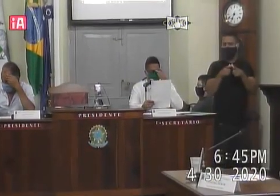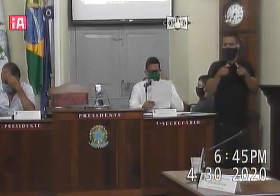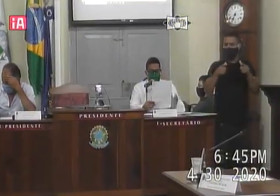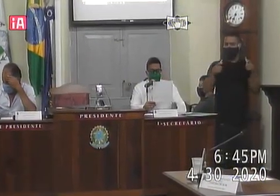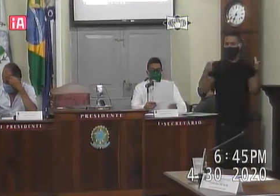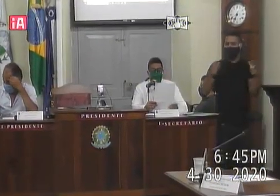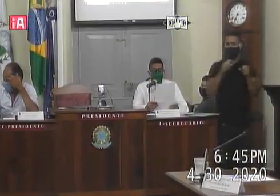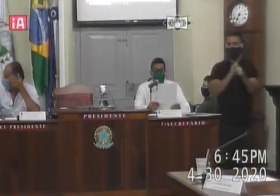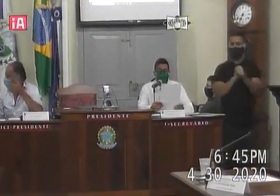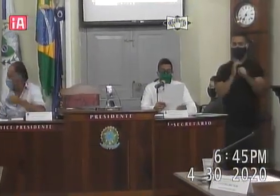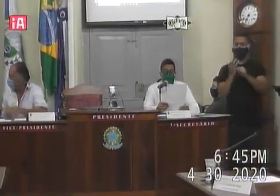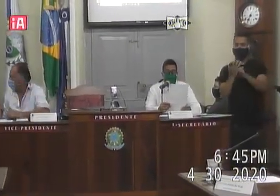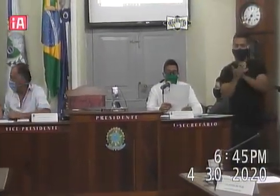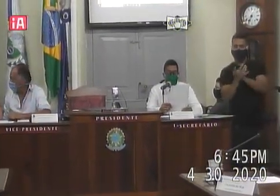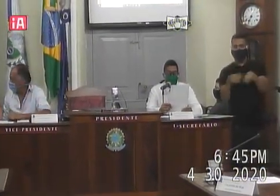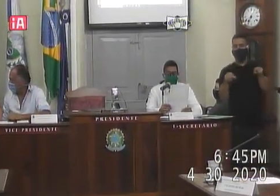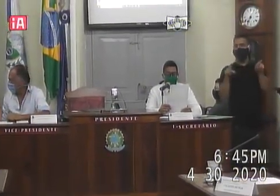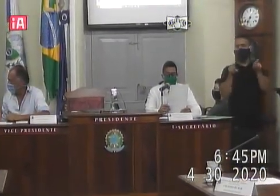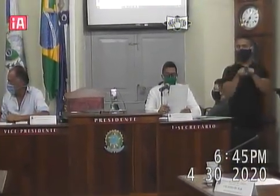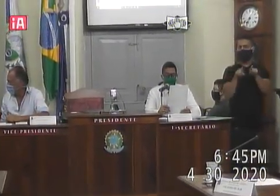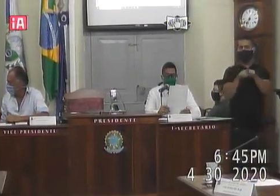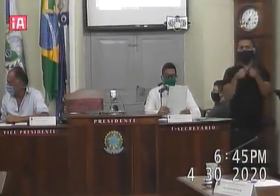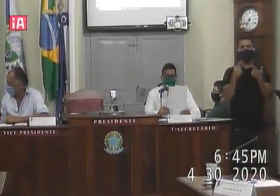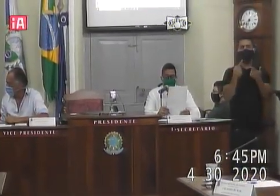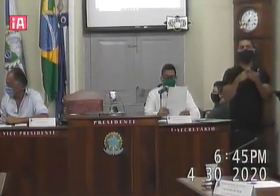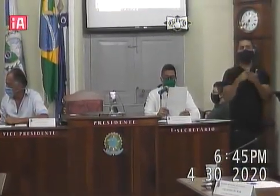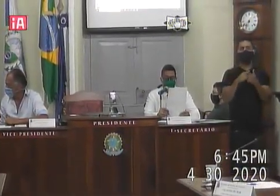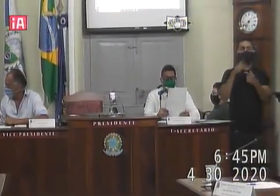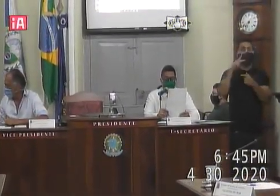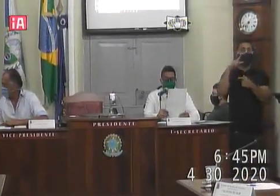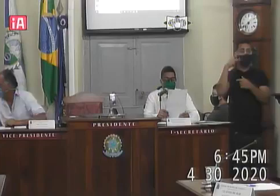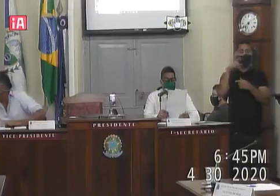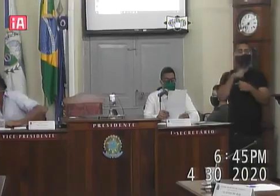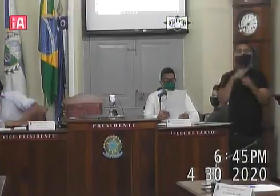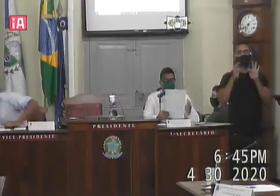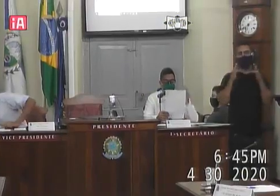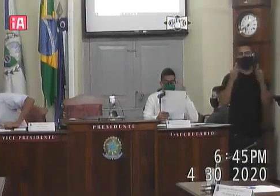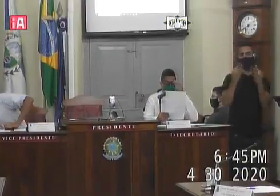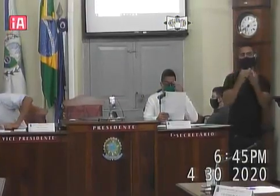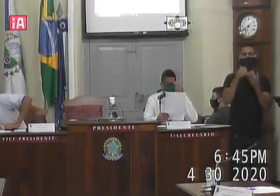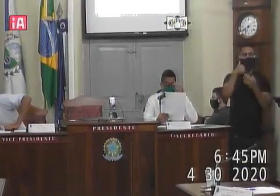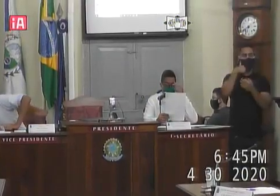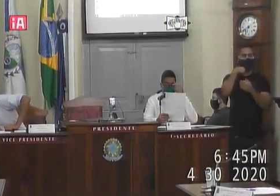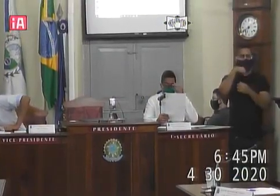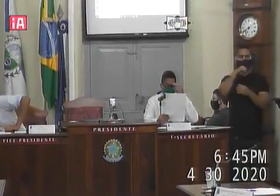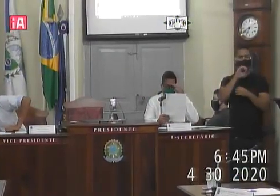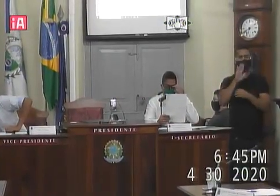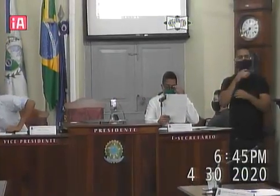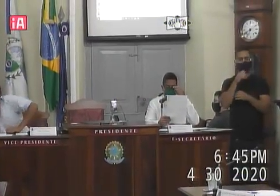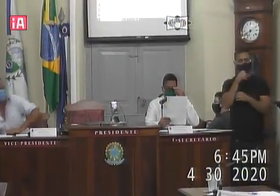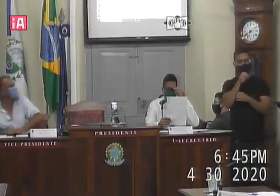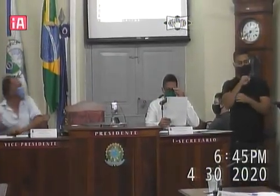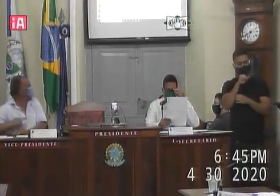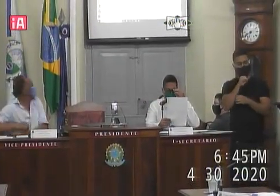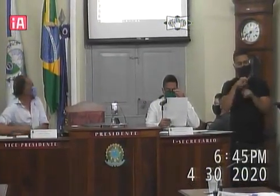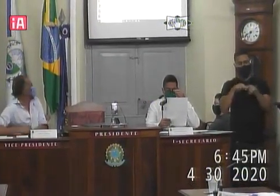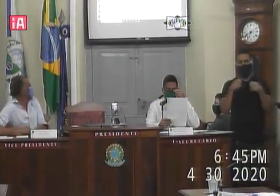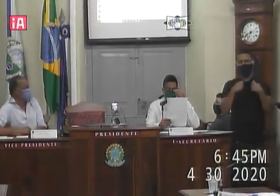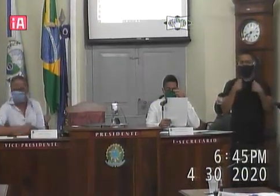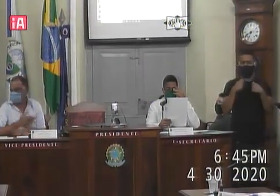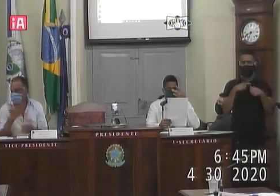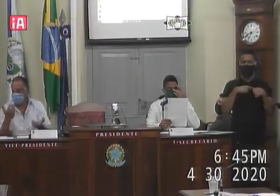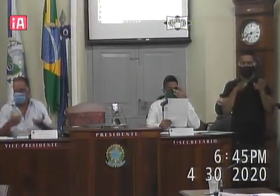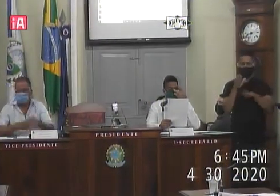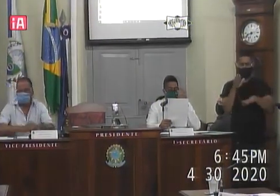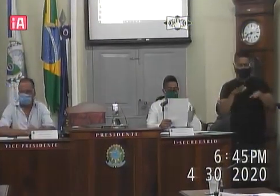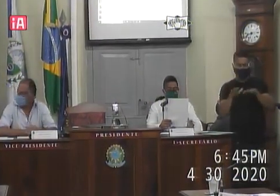coronavírus na cidade, e principalmente do fato de o vereador possuir em sua família uma mãe como pessoa muito idosa, e requer cuidado diário,